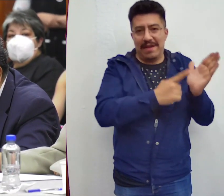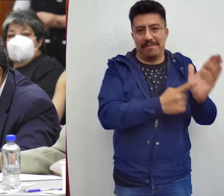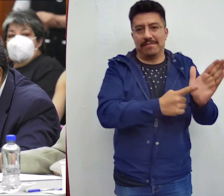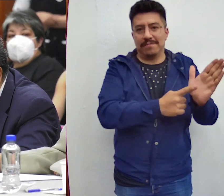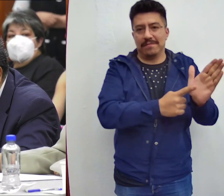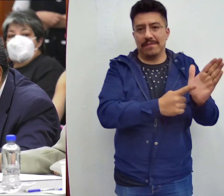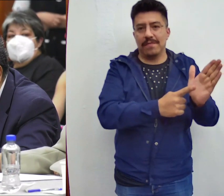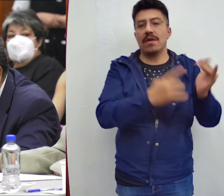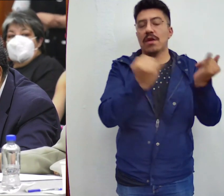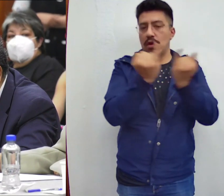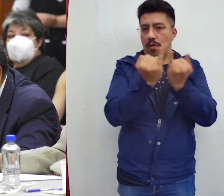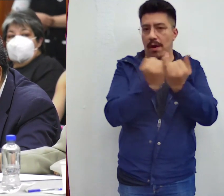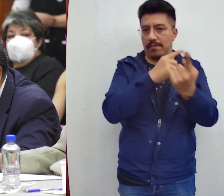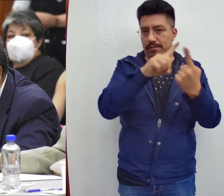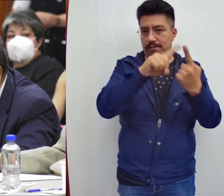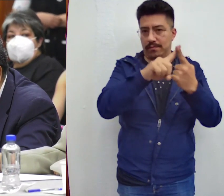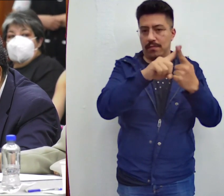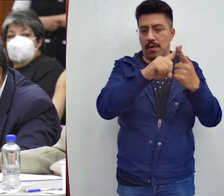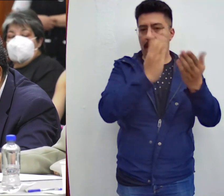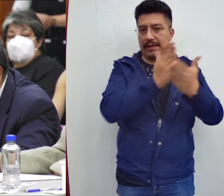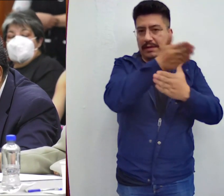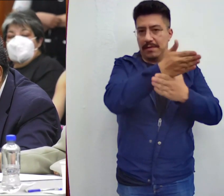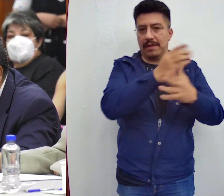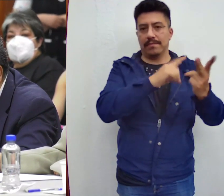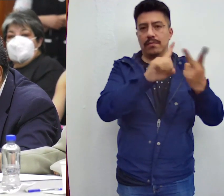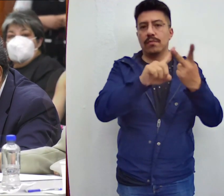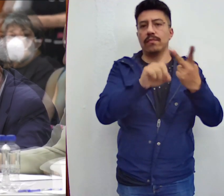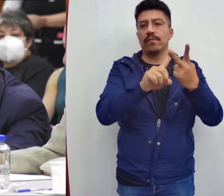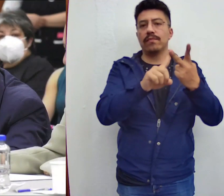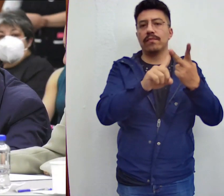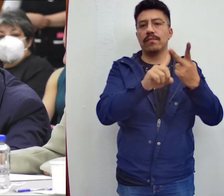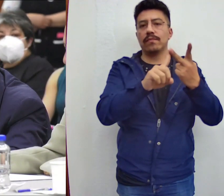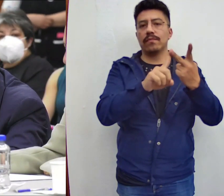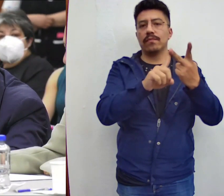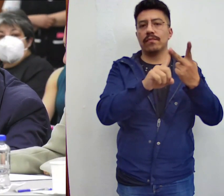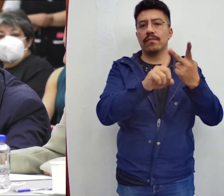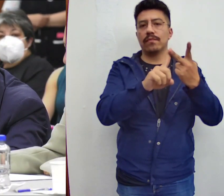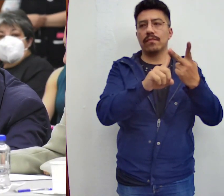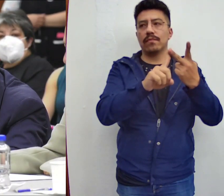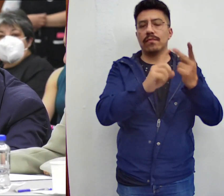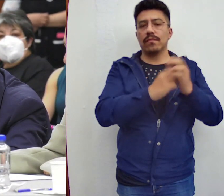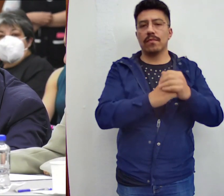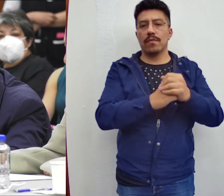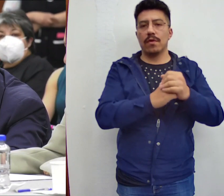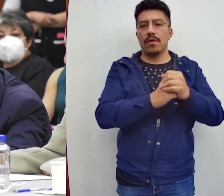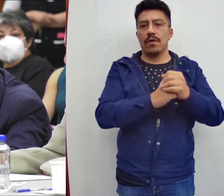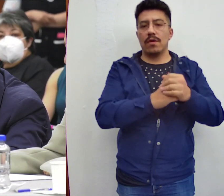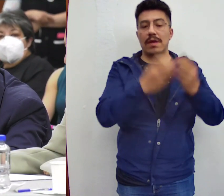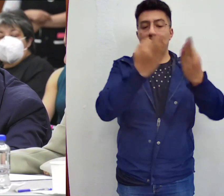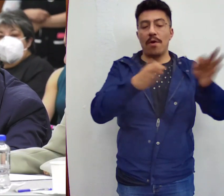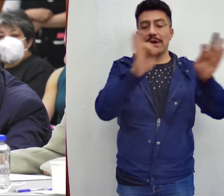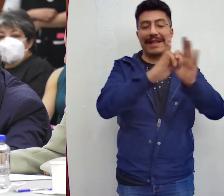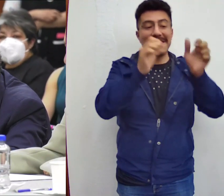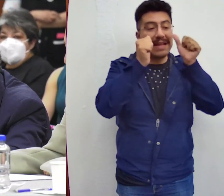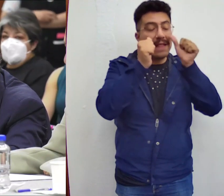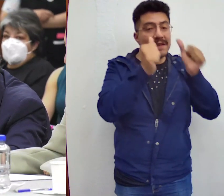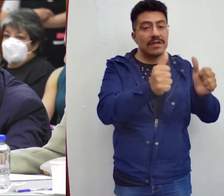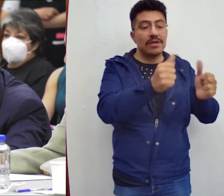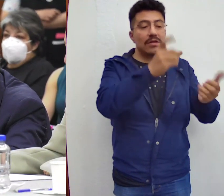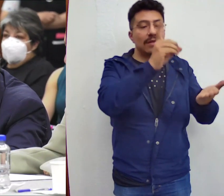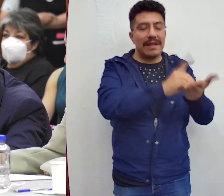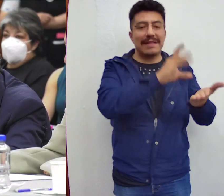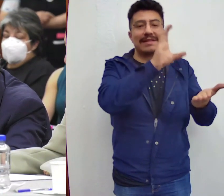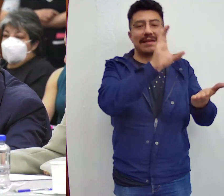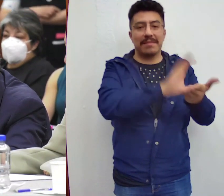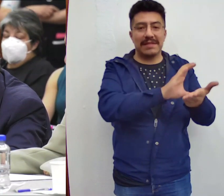veo que se prevea la atención a personas con alguna discapacidad que